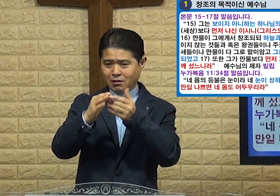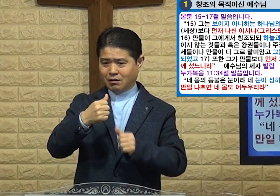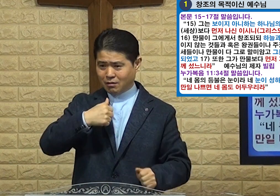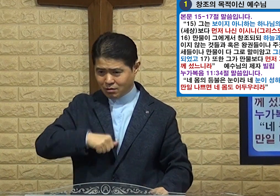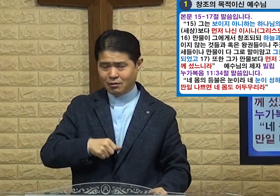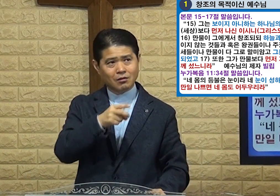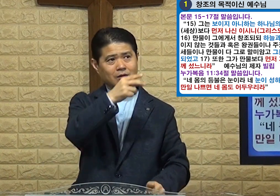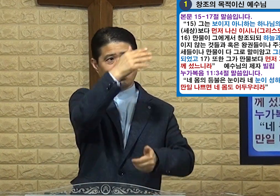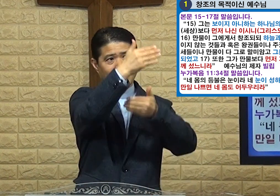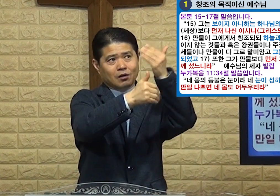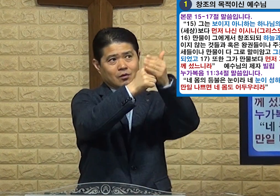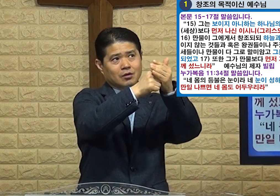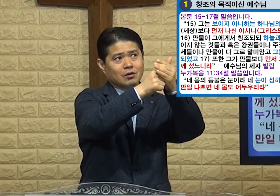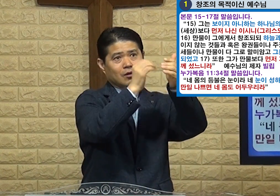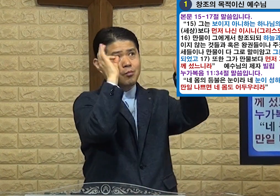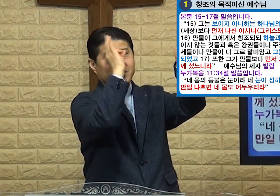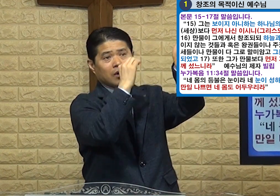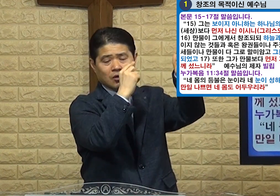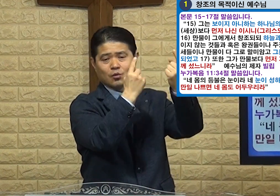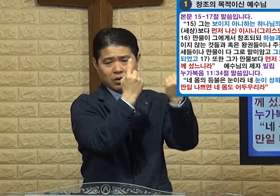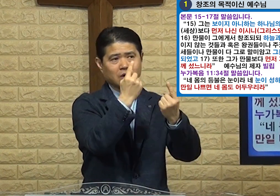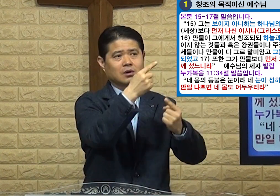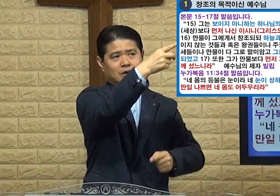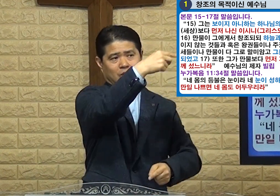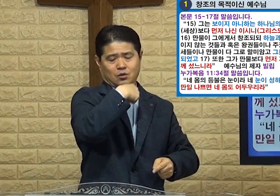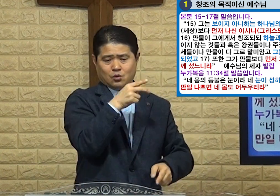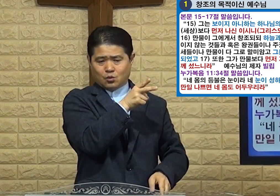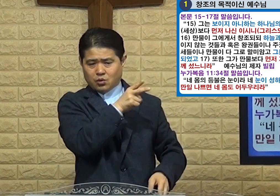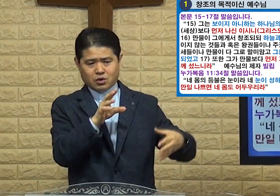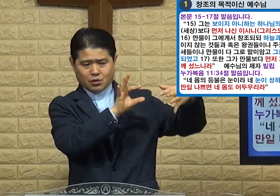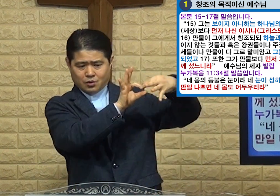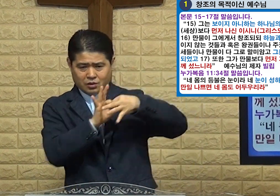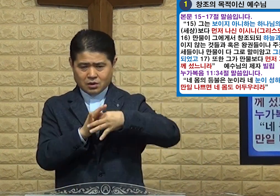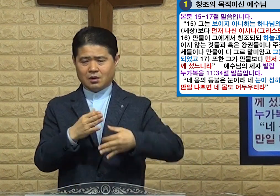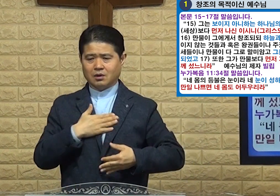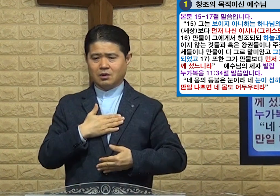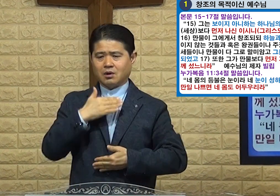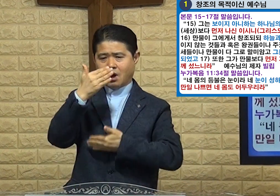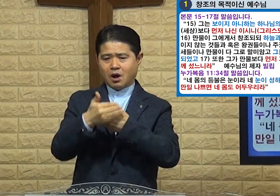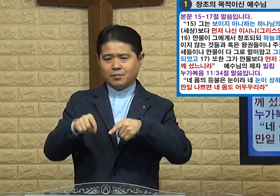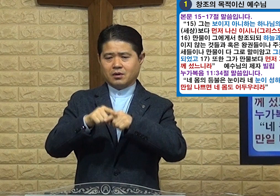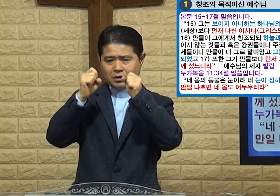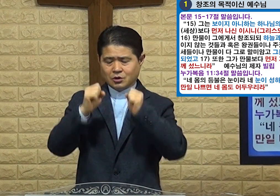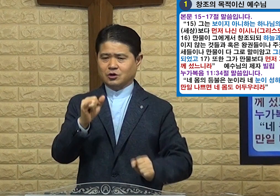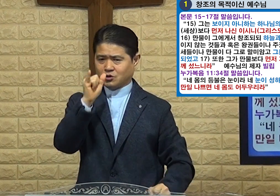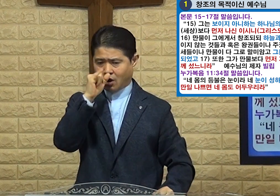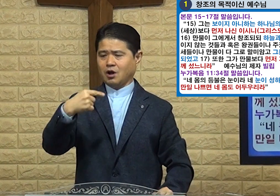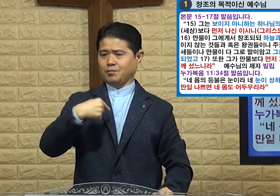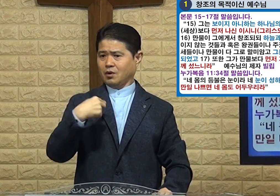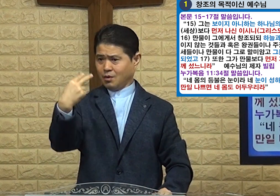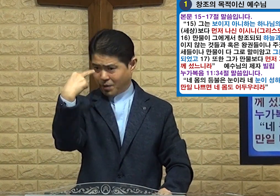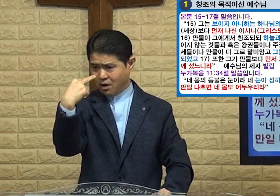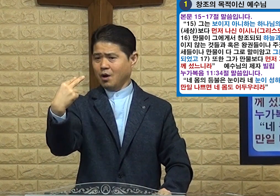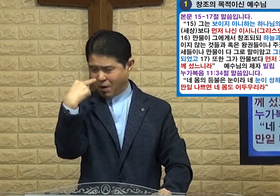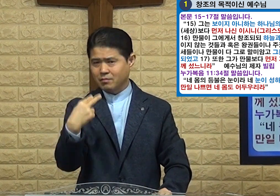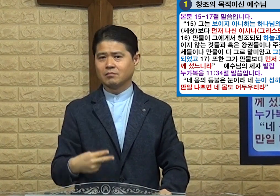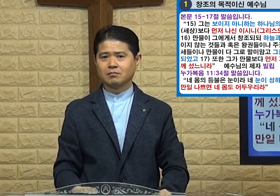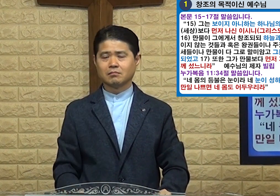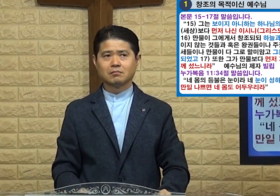자신이 하나님의 아들인데 하나님을 보는 것보다 우리가 연결되고 하나님이 우리를